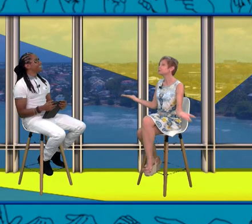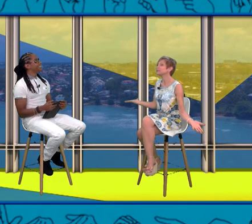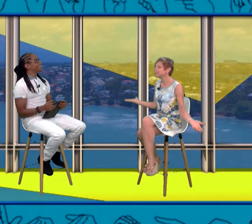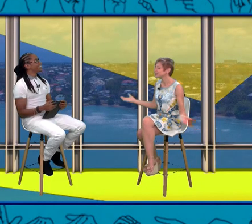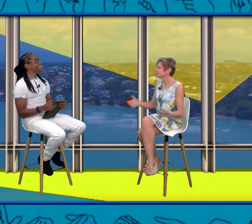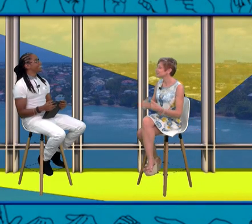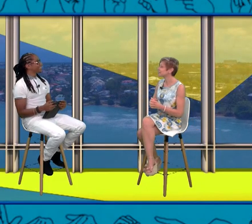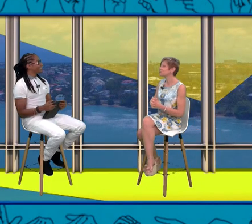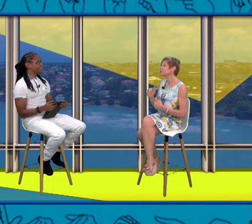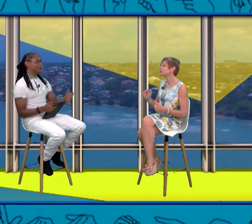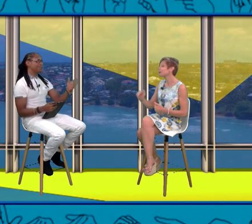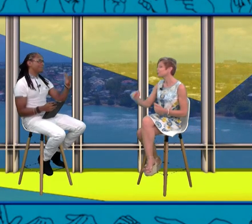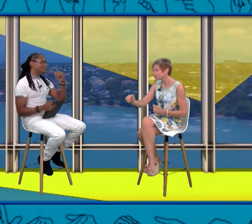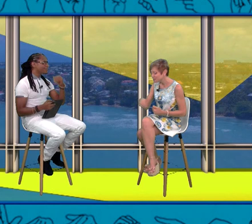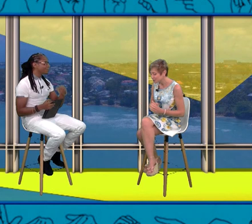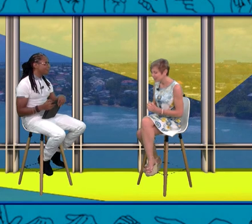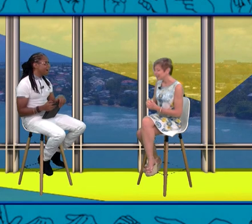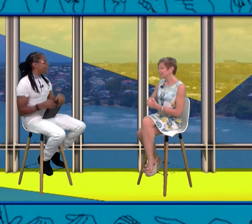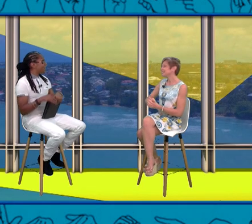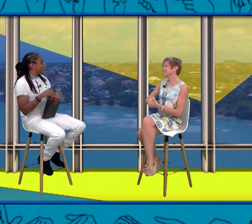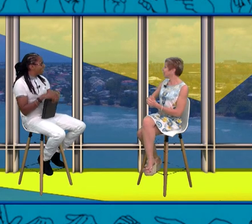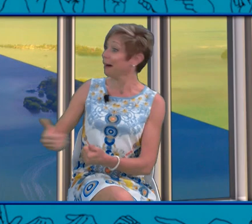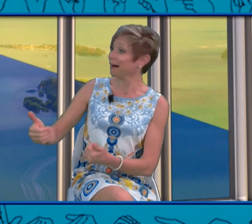dire, puisque la Saint-Valentin arrive très prochainement.